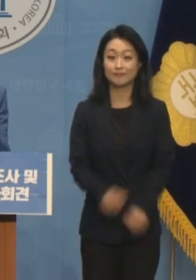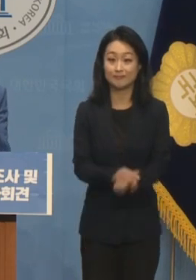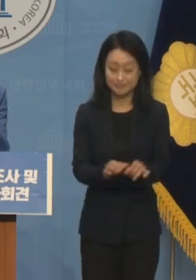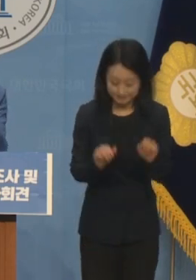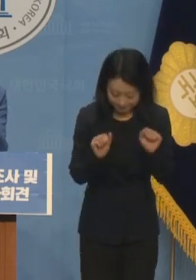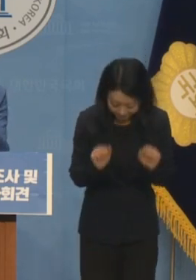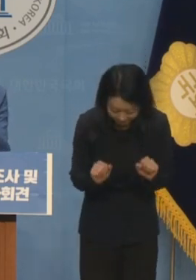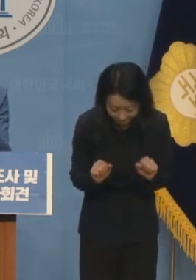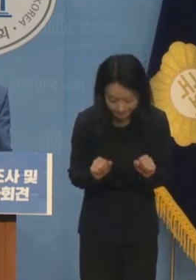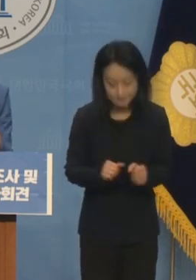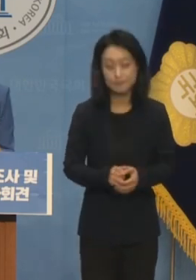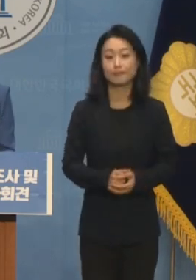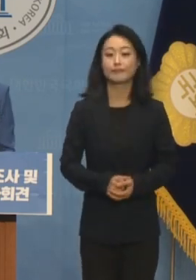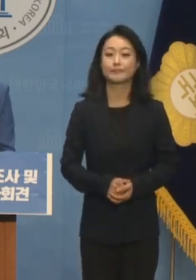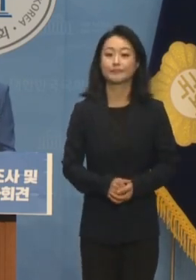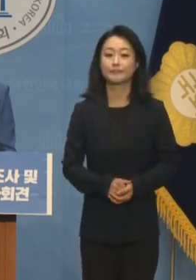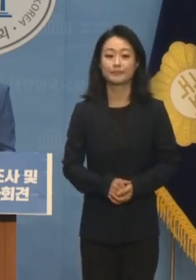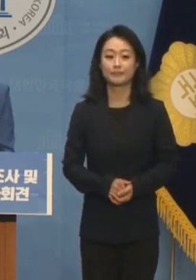안녕하십니까?